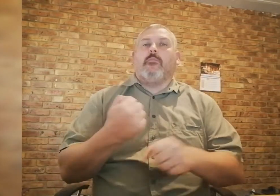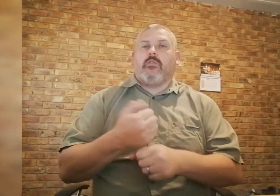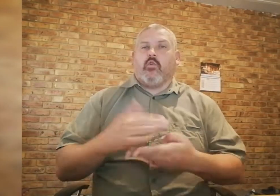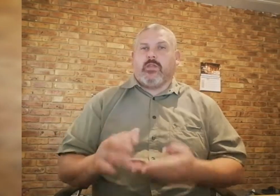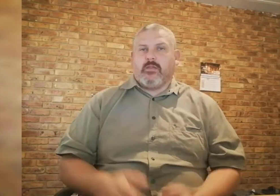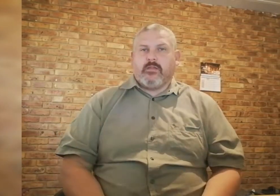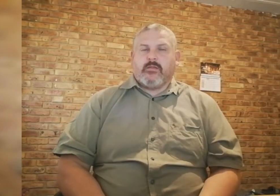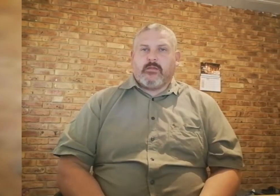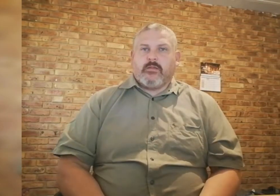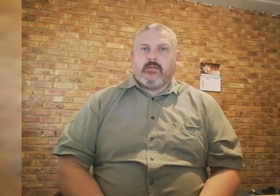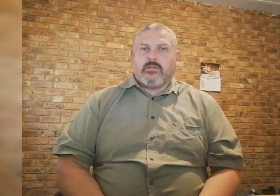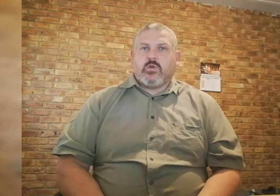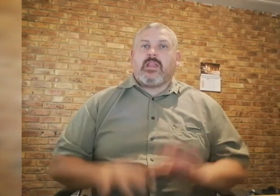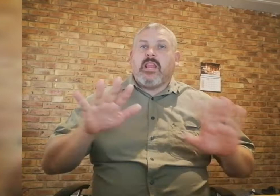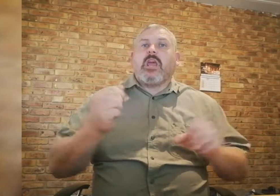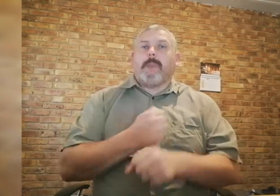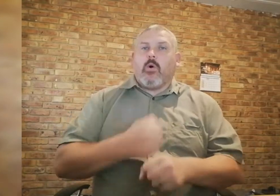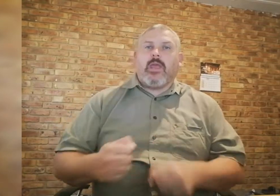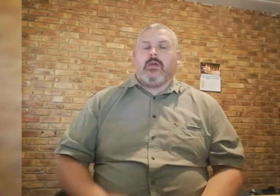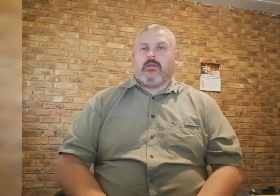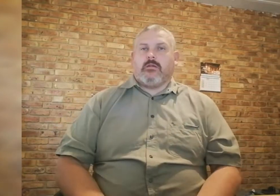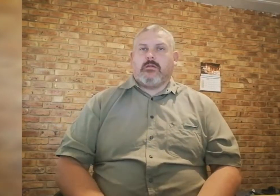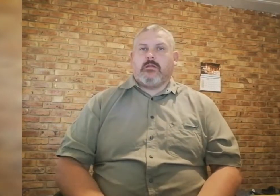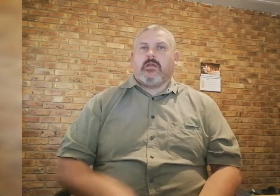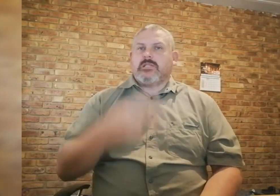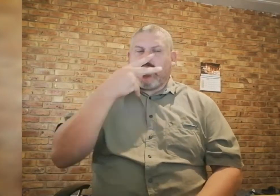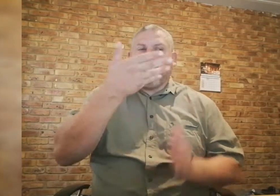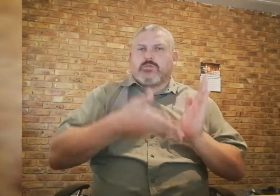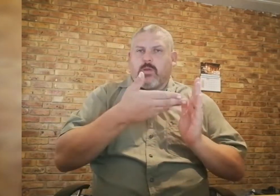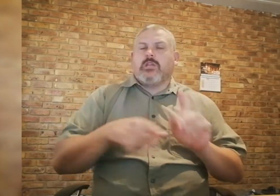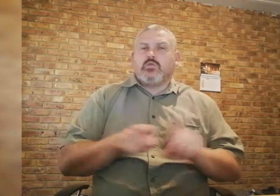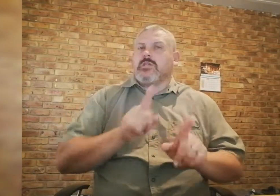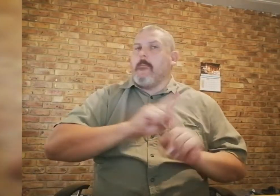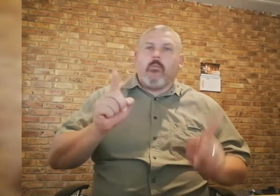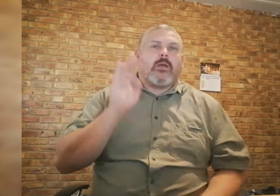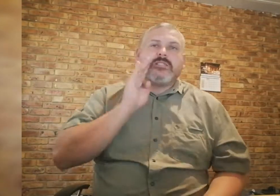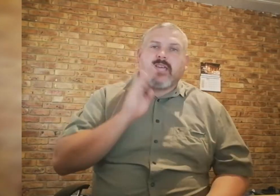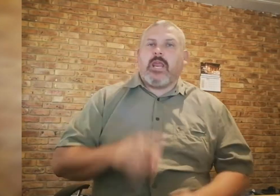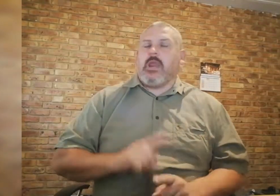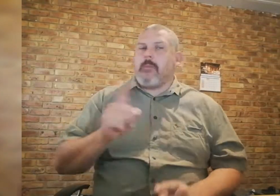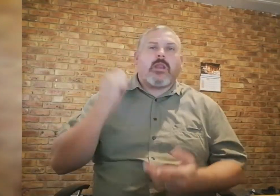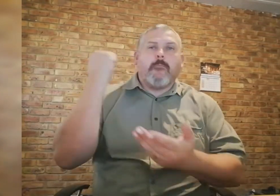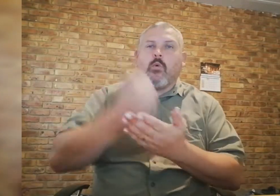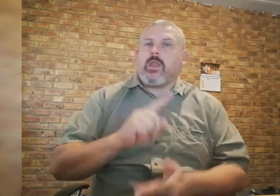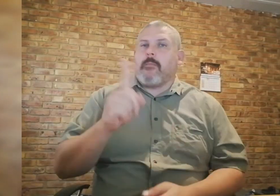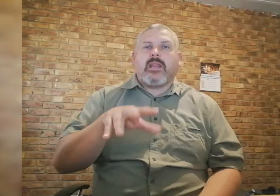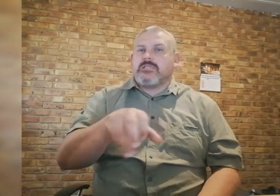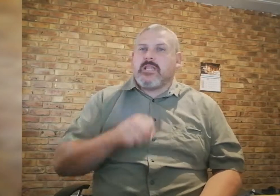moet word. So die 10 gebooie sien ons soos mag nie skinder nie, mag nie moed nie, mag nie steel